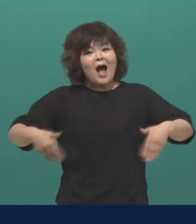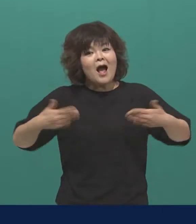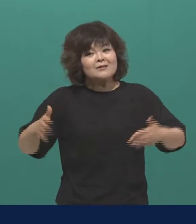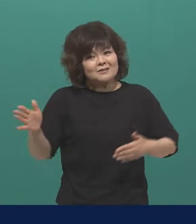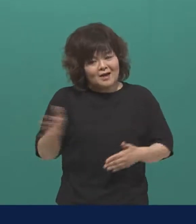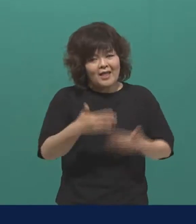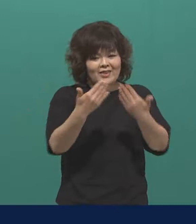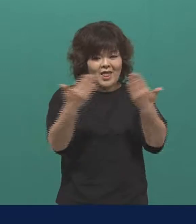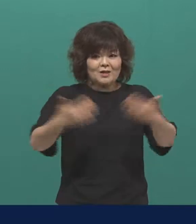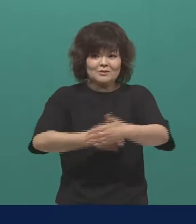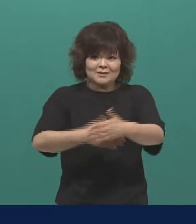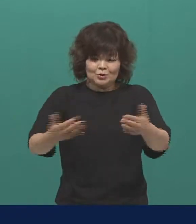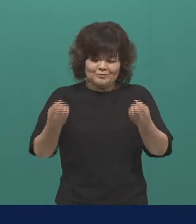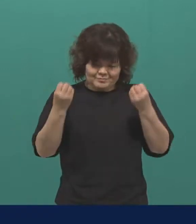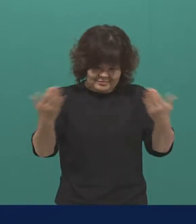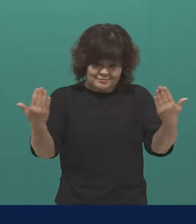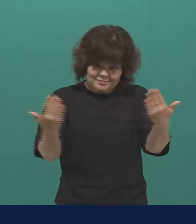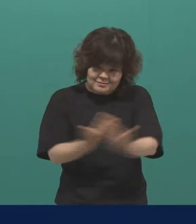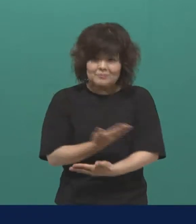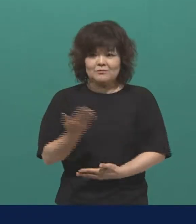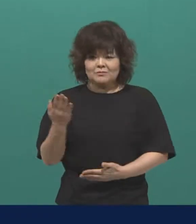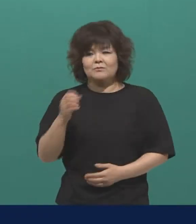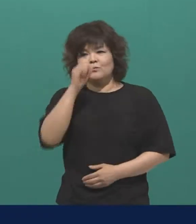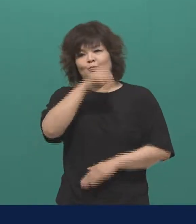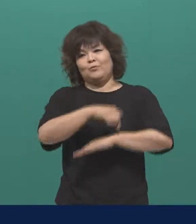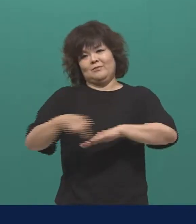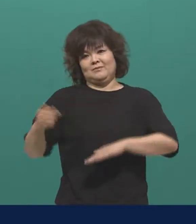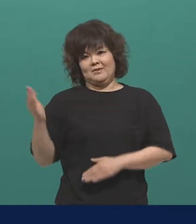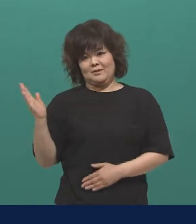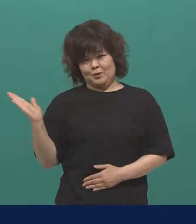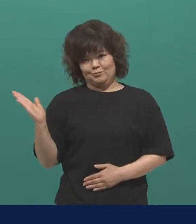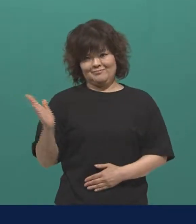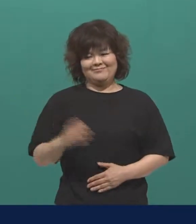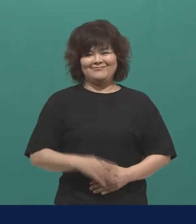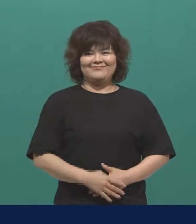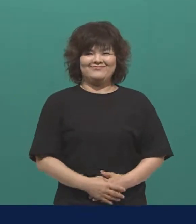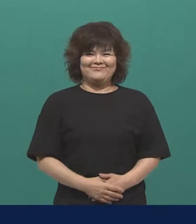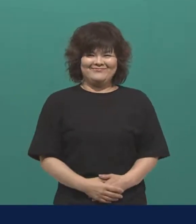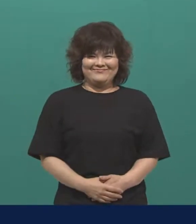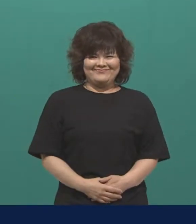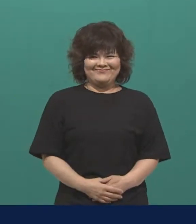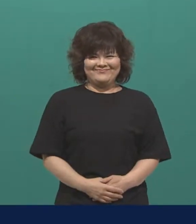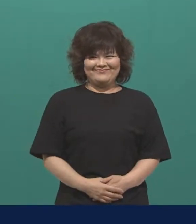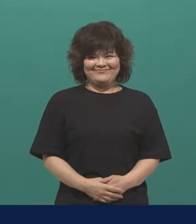さらに秋からは展示室のリニューアルも予定されています。